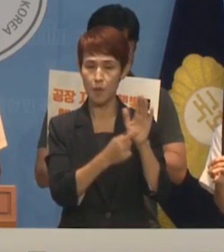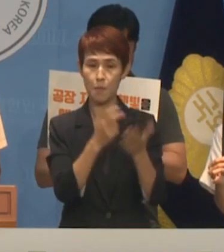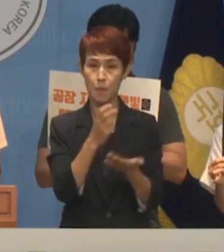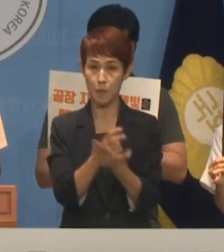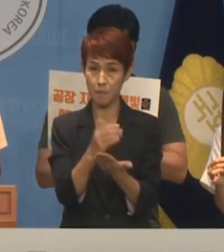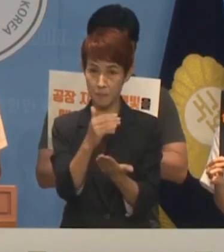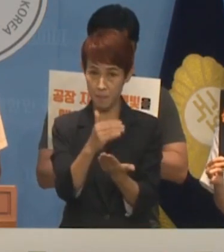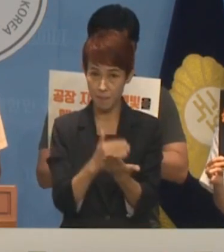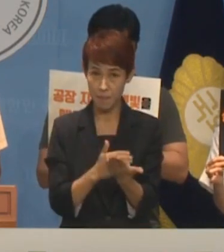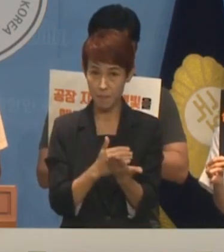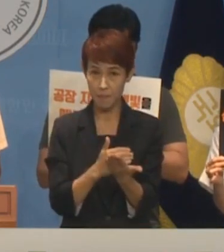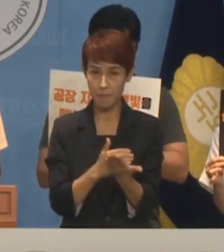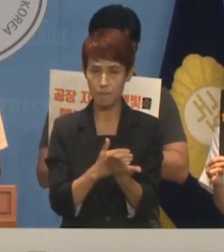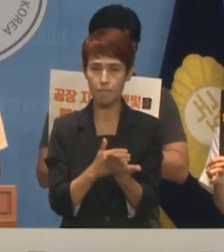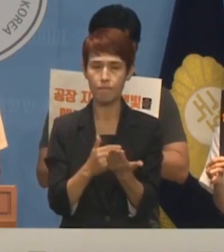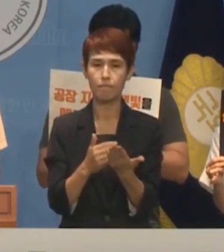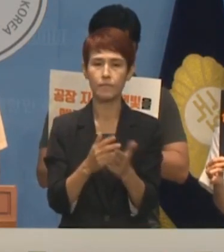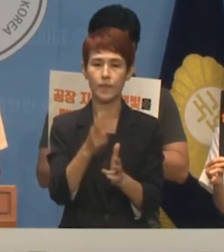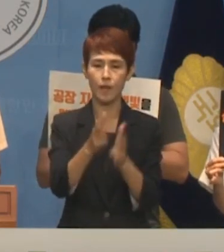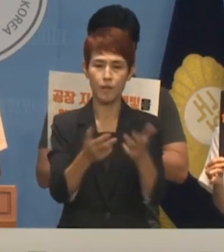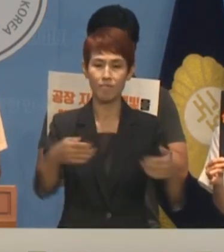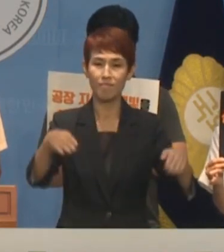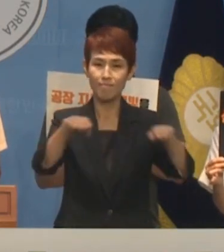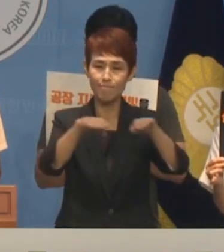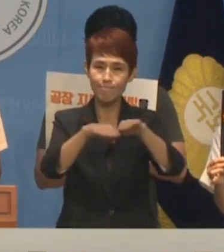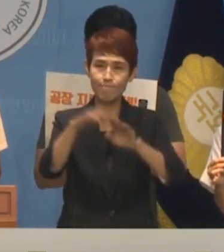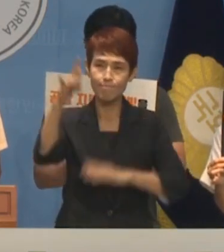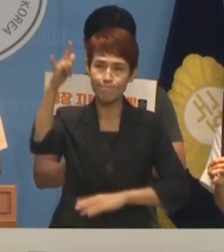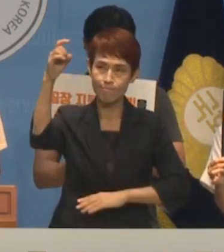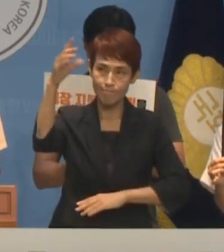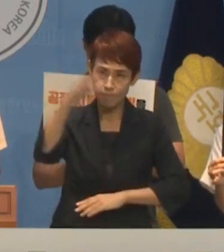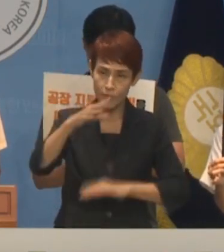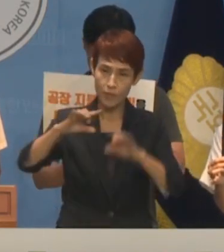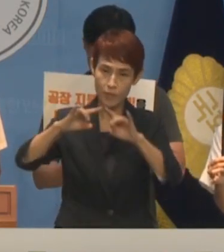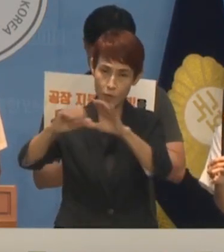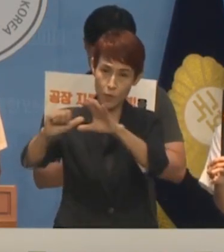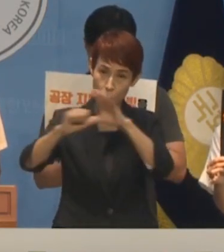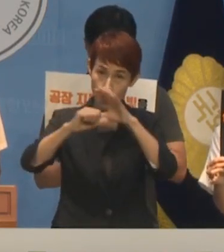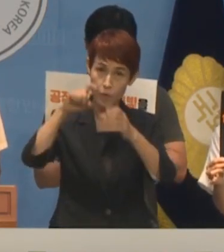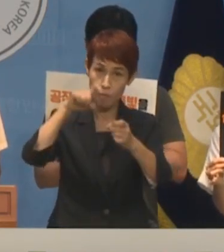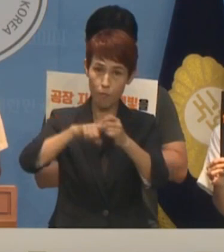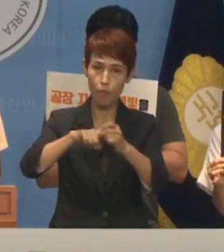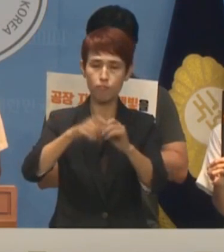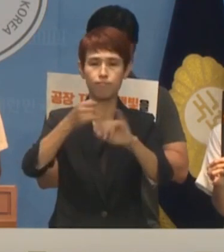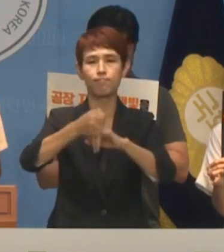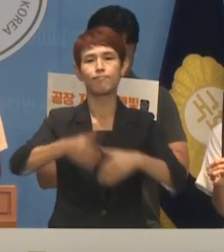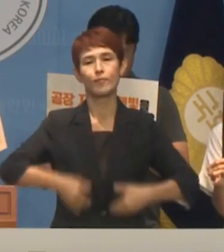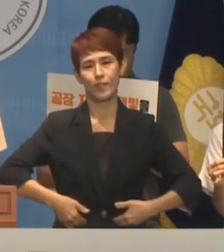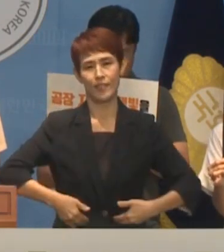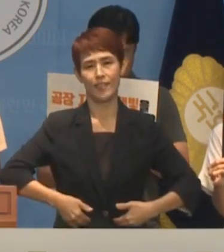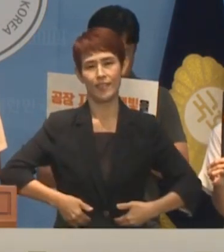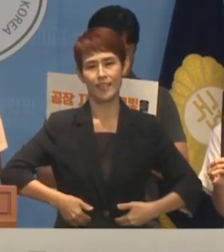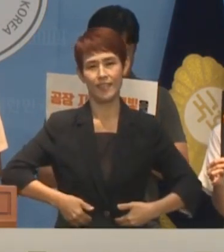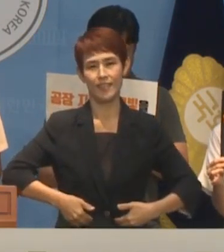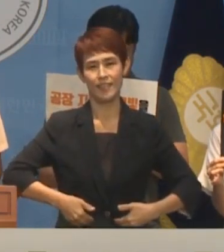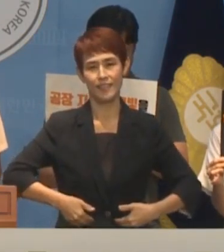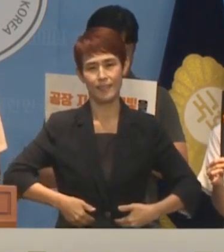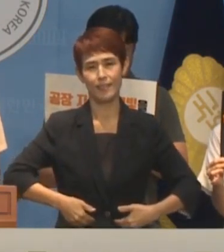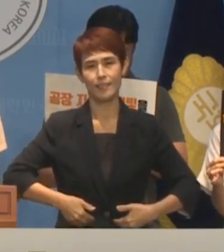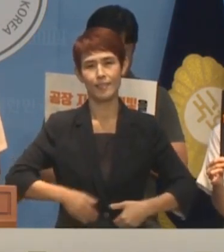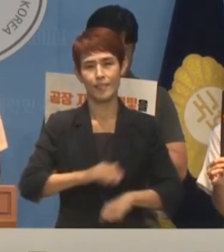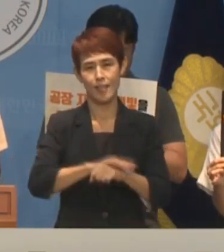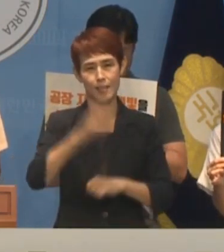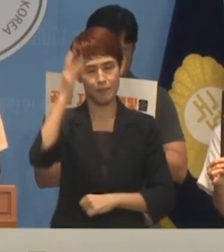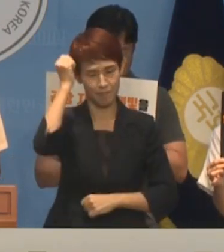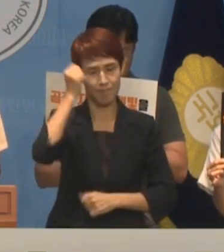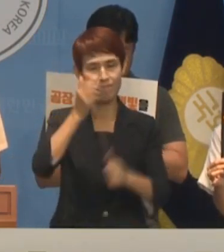법안이 산업단지 태양광 활성화를 위해서 반드시 필요하다는 그 필요성을 기자 여러분들도 함께 꼭 인지해